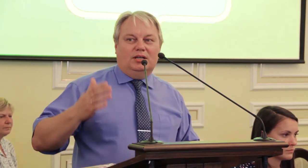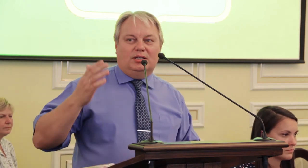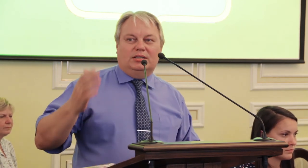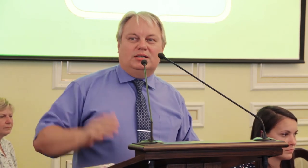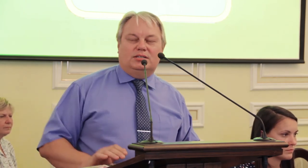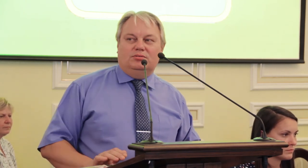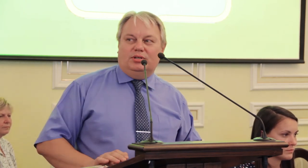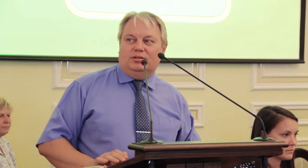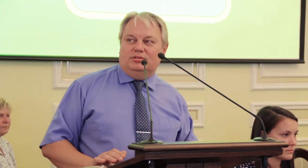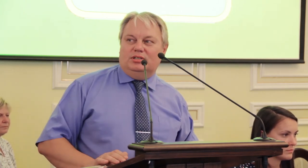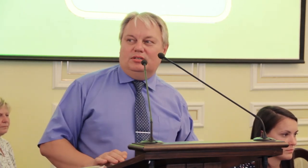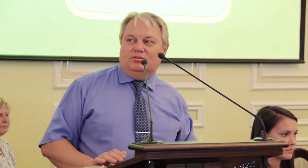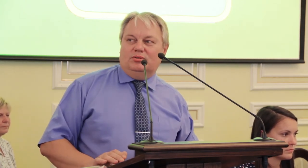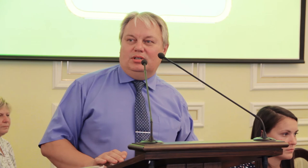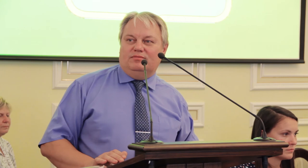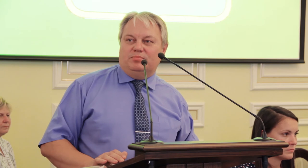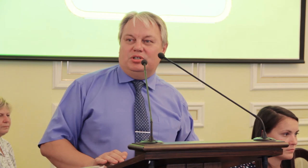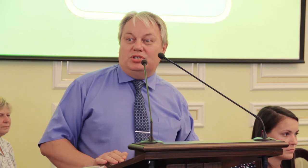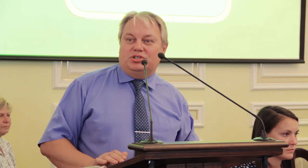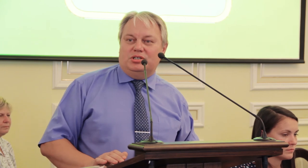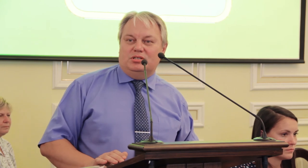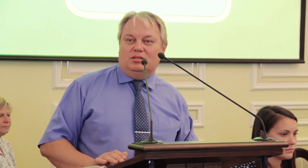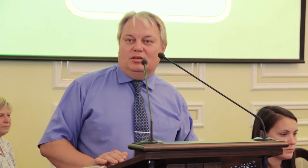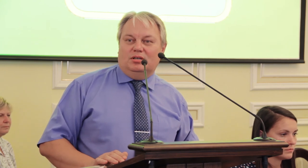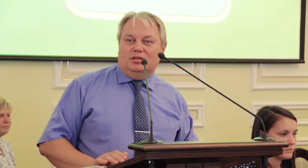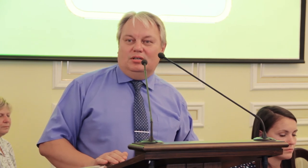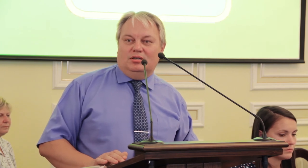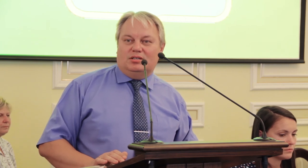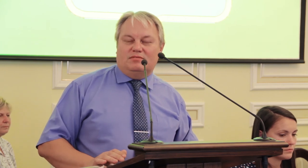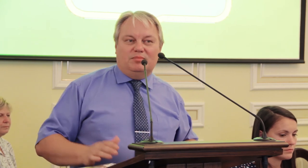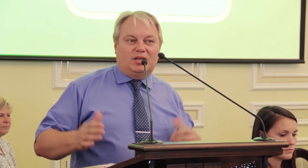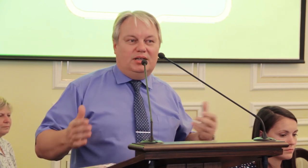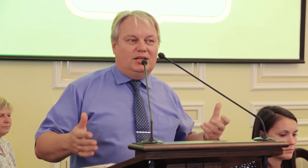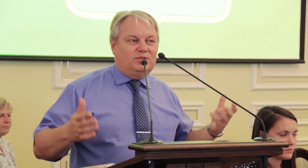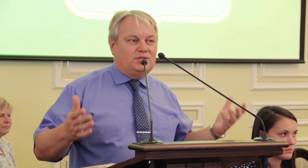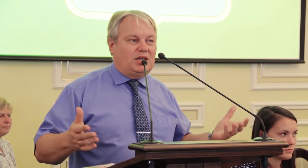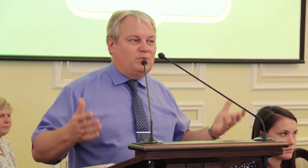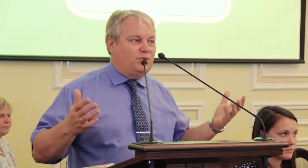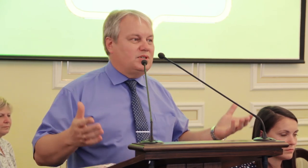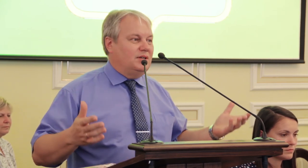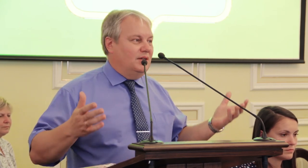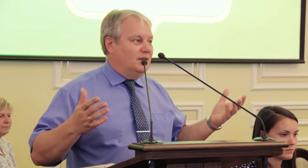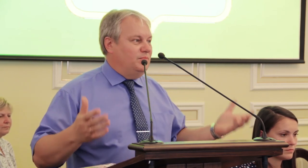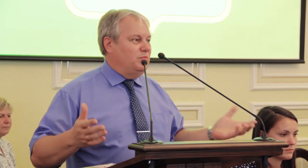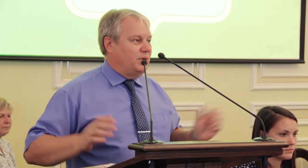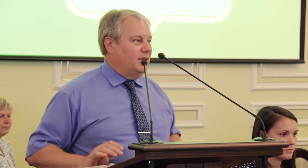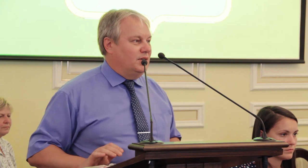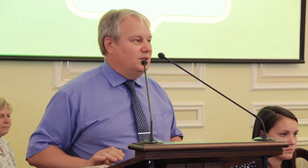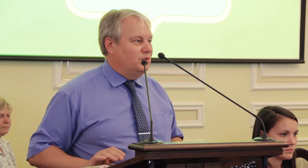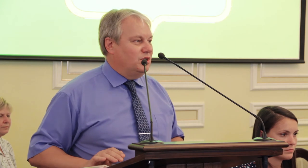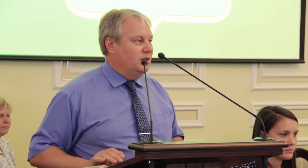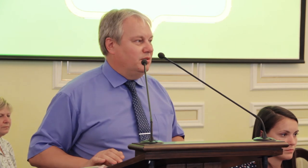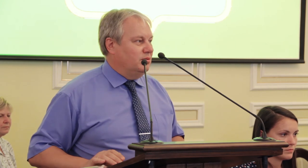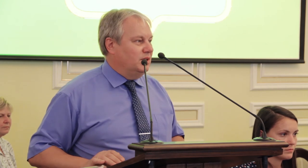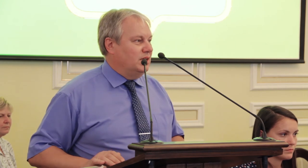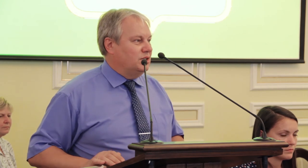только этой категории людей, но и вообще к жизни, и к своим коллегам, друзьям, и просто к миру